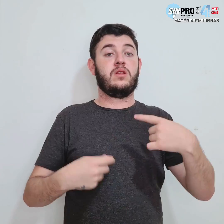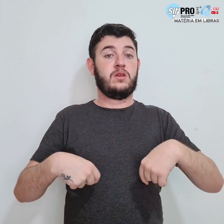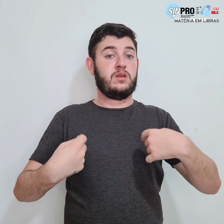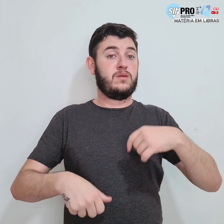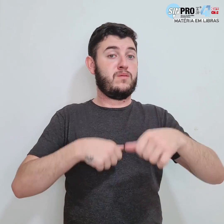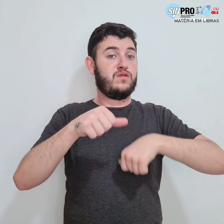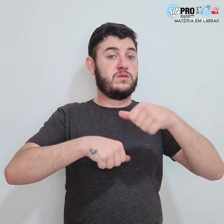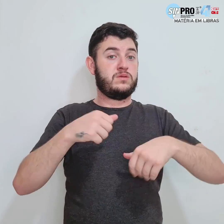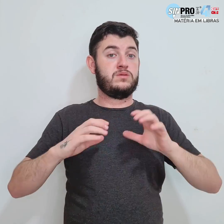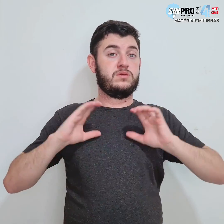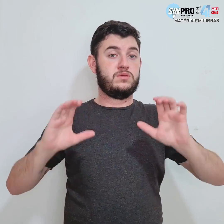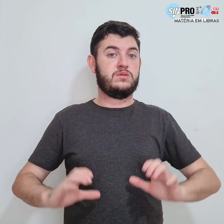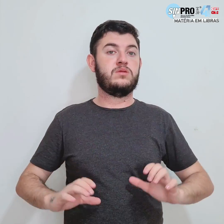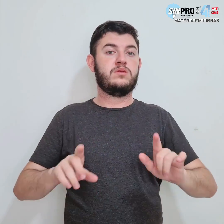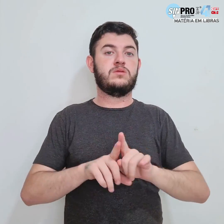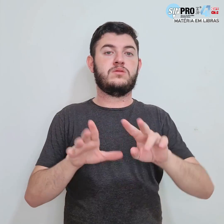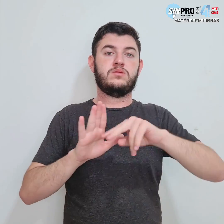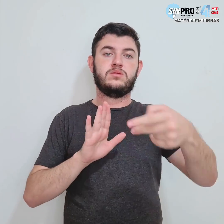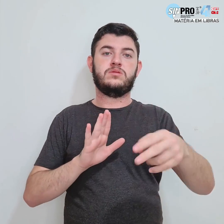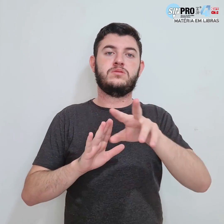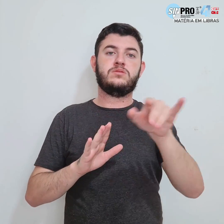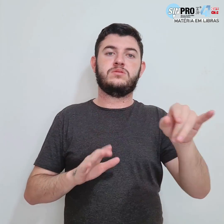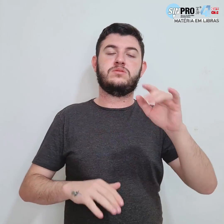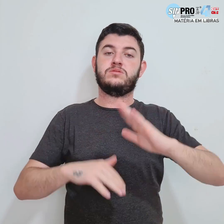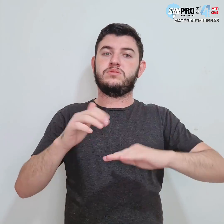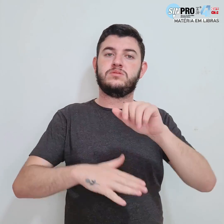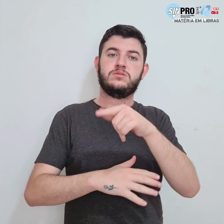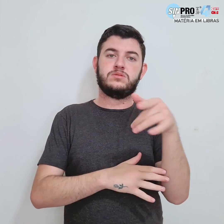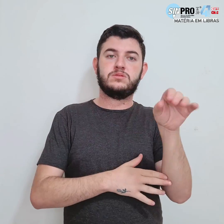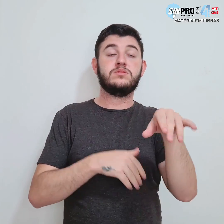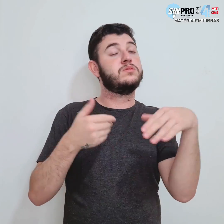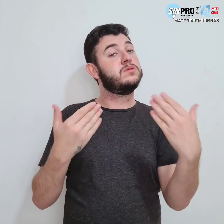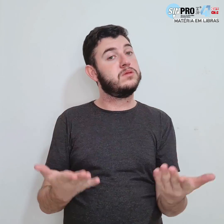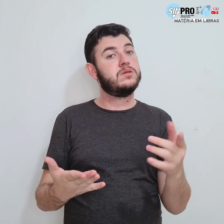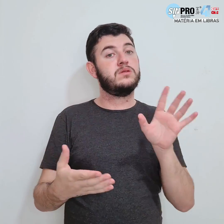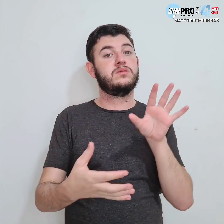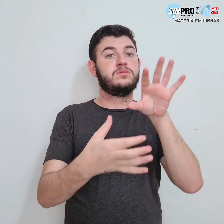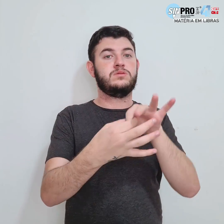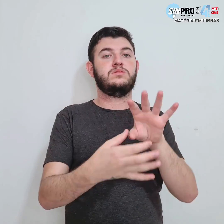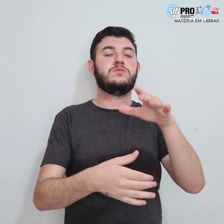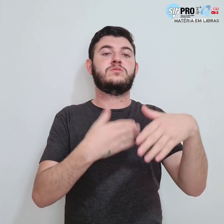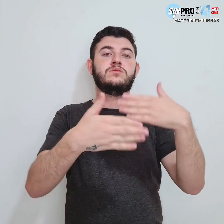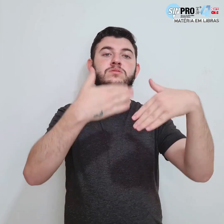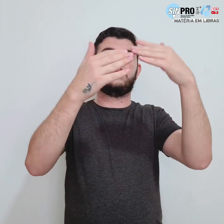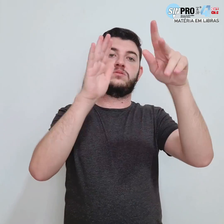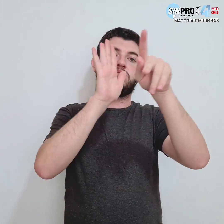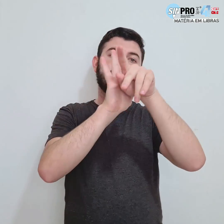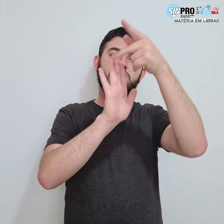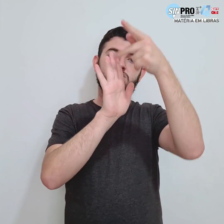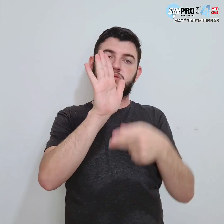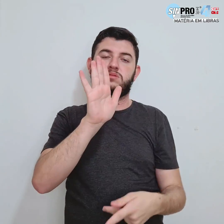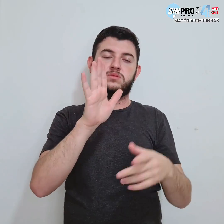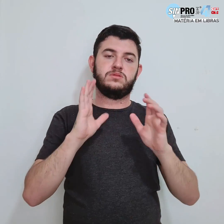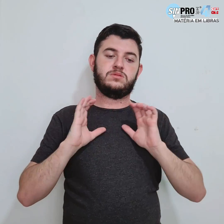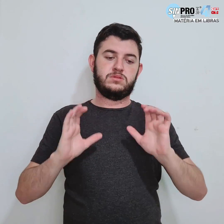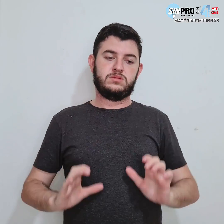de modificar seu comportamento e as consequências de suas ações, por isso associam-se ao desenvolvimento de problemas